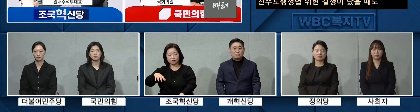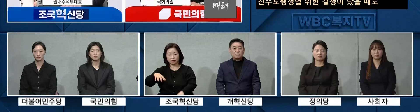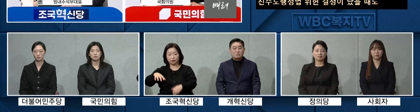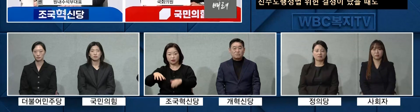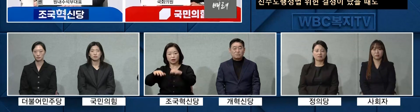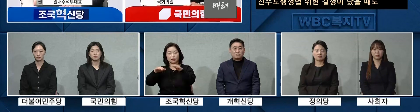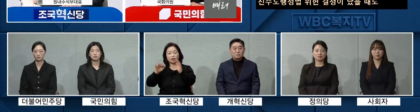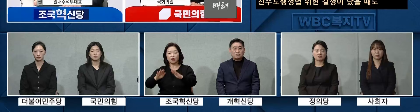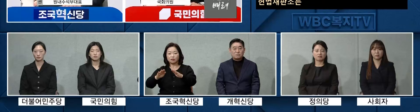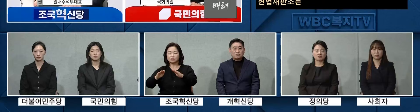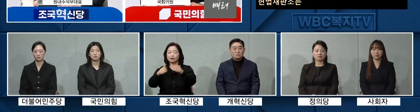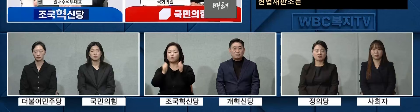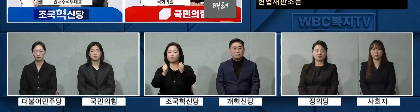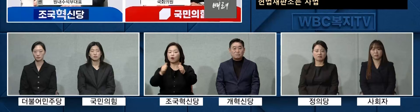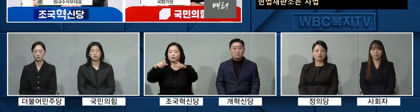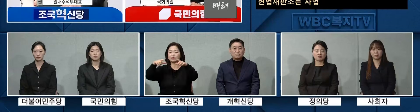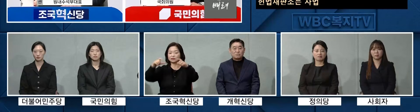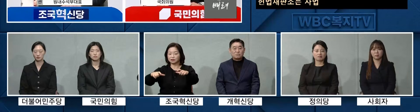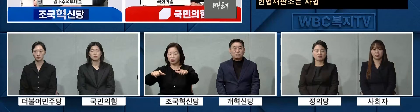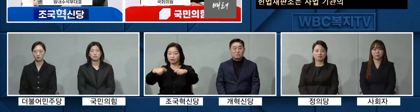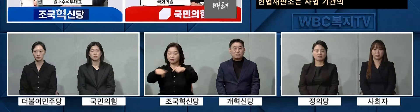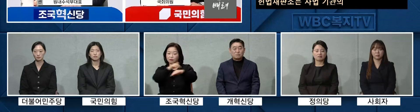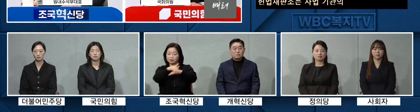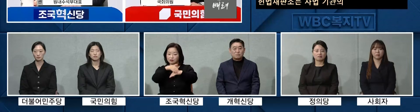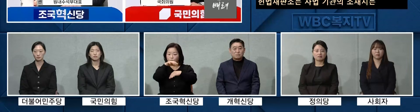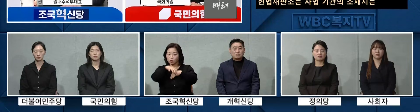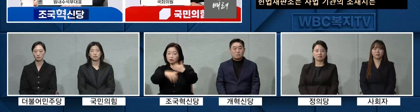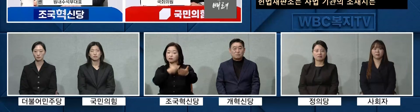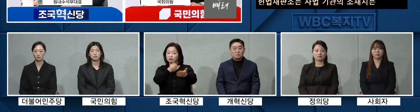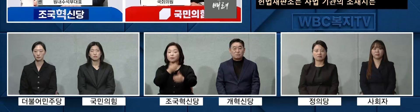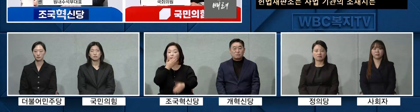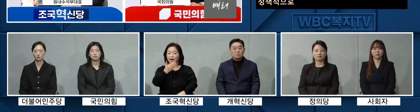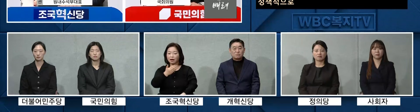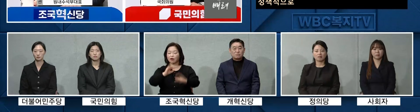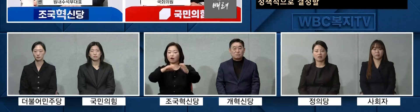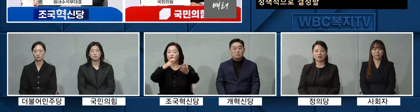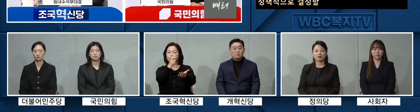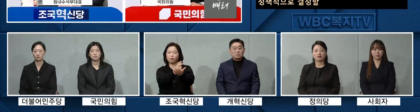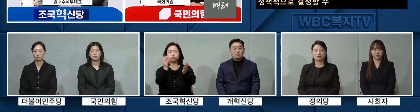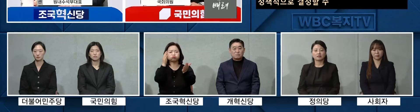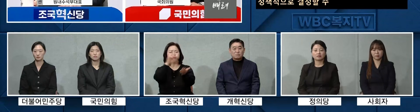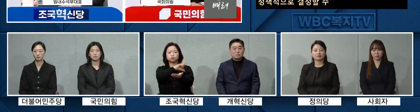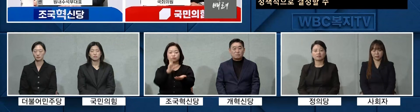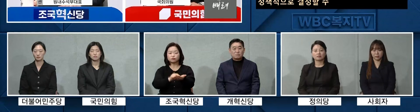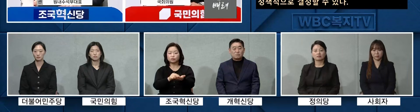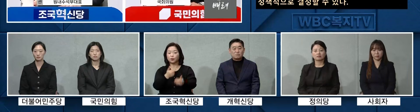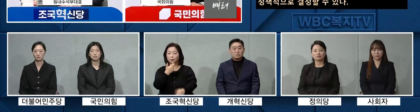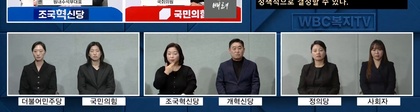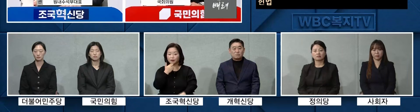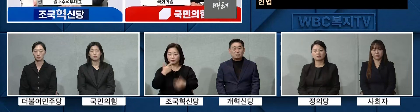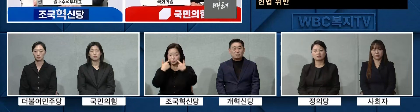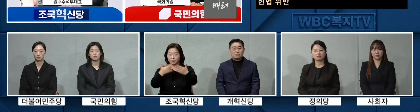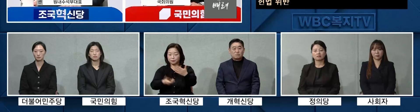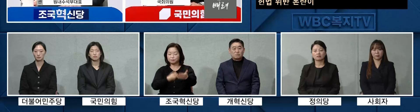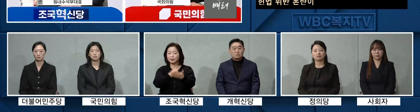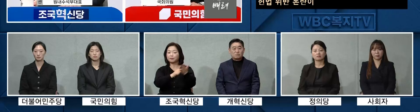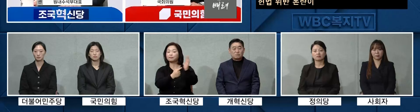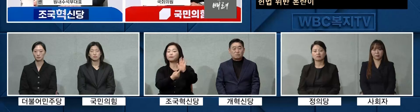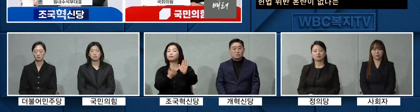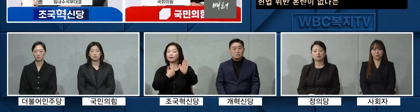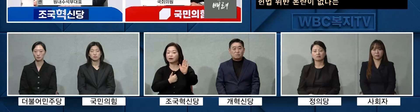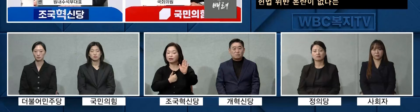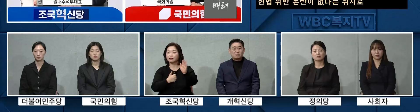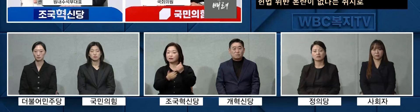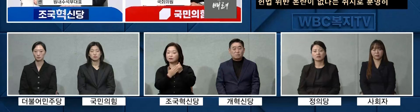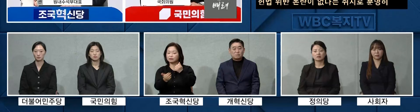사법기관의 소재지는 입법 정책적으로 결정할 수 있다. 헌법 위반 논란이 없다라는 취지로 분명히 결정을 한 바 있습니다.